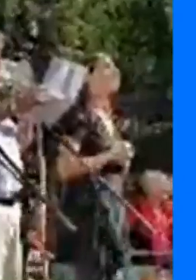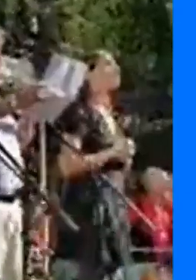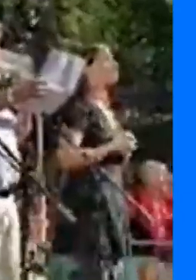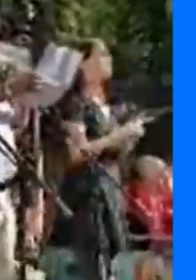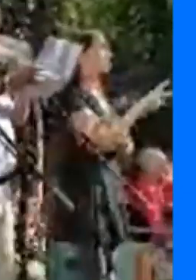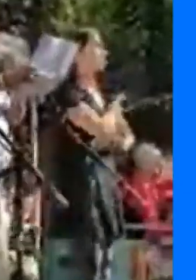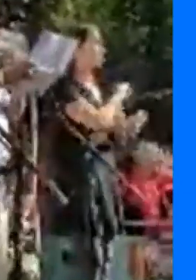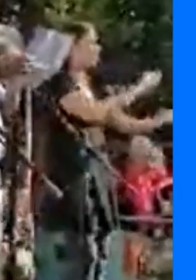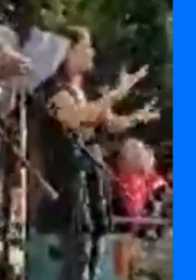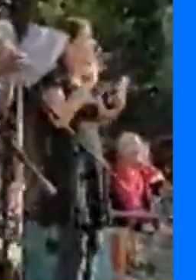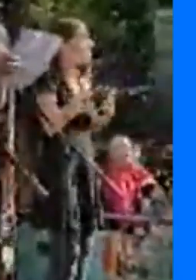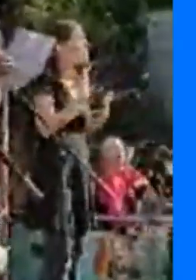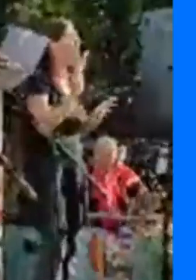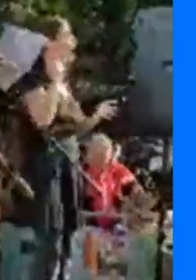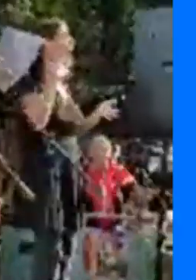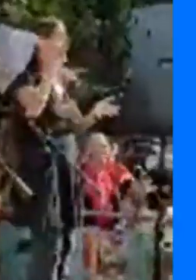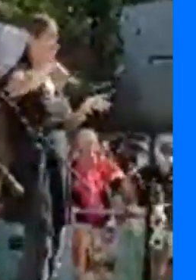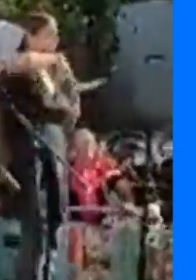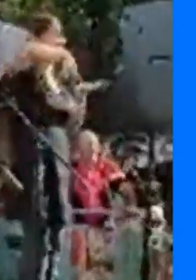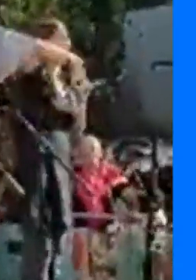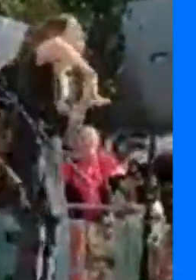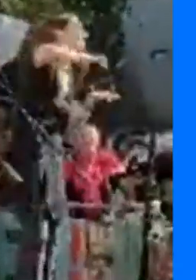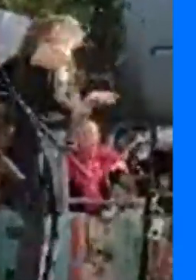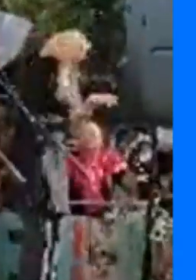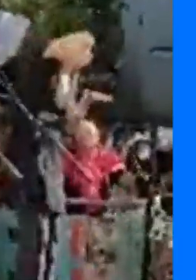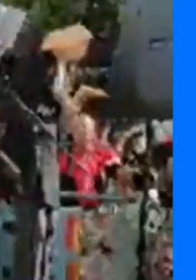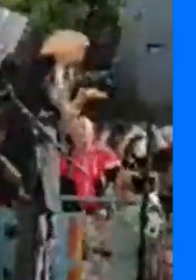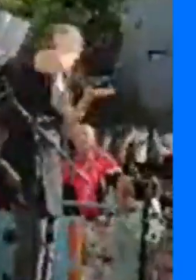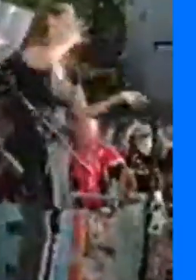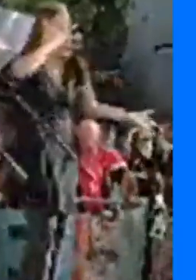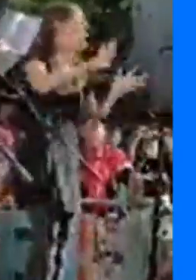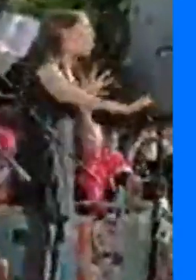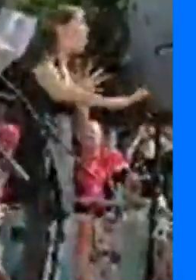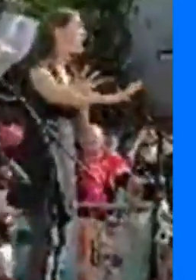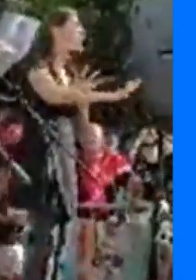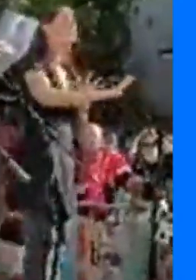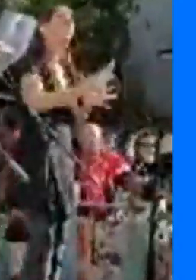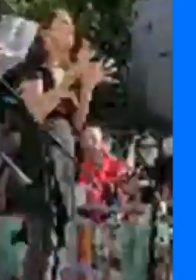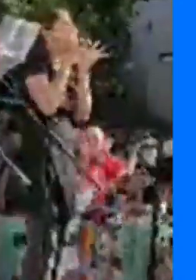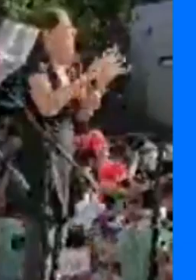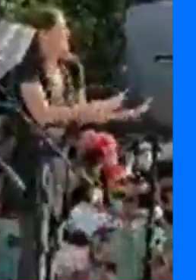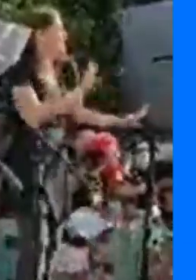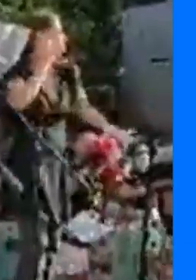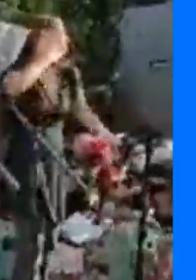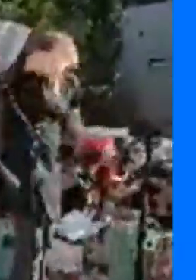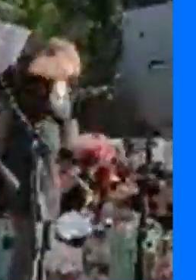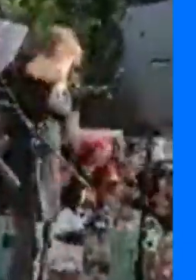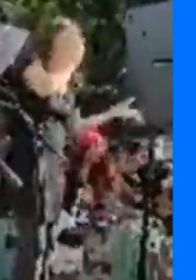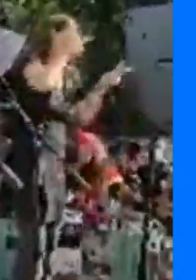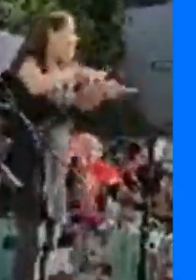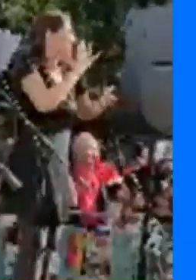ושם את הברך שלו על הצוואר שלי בברוטליות מלאת שנאה